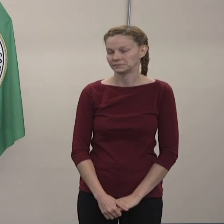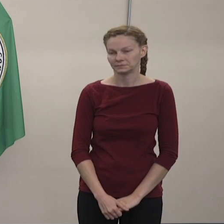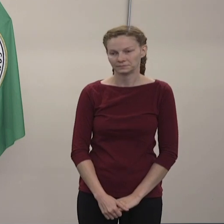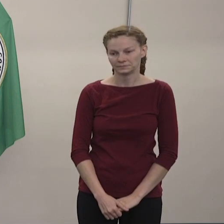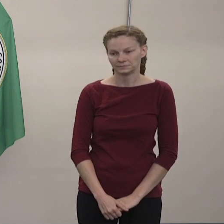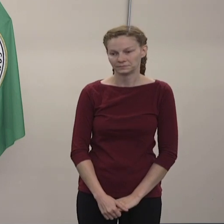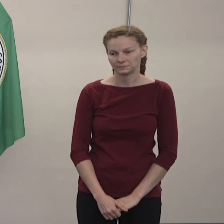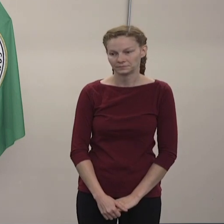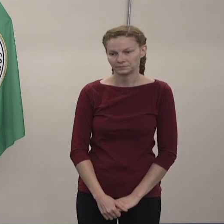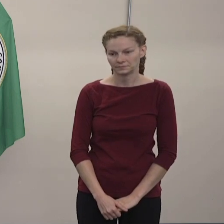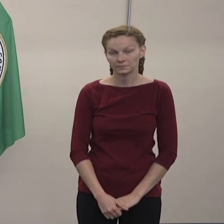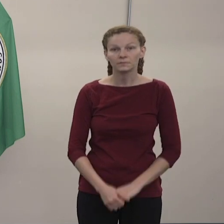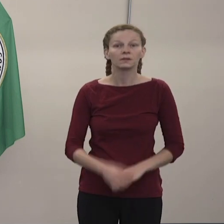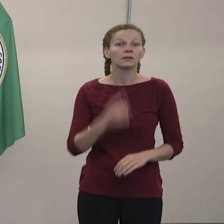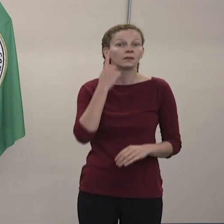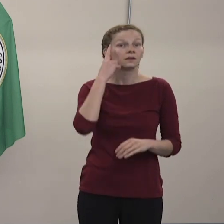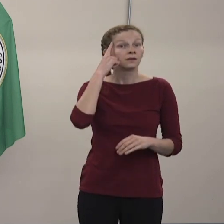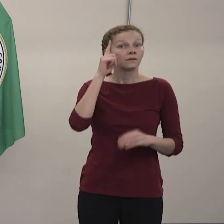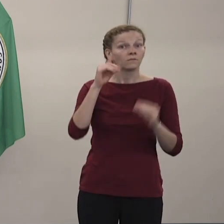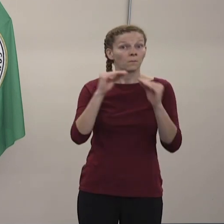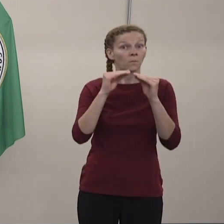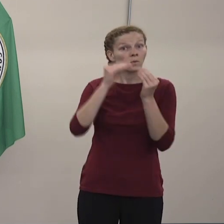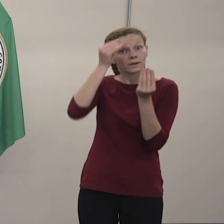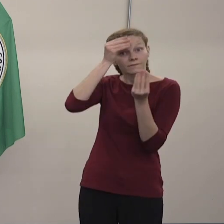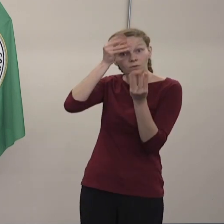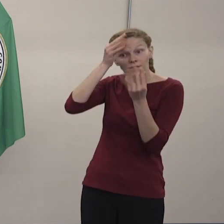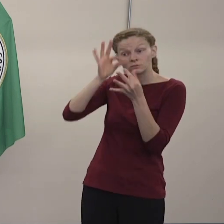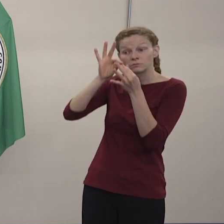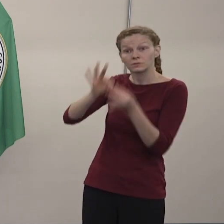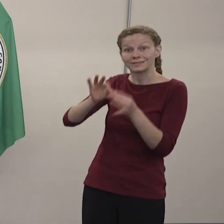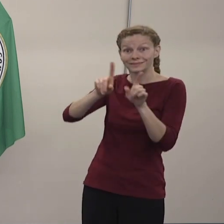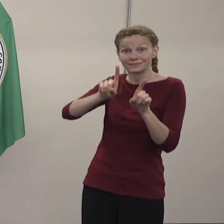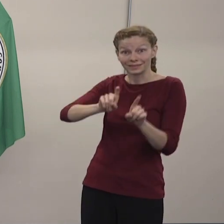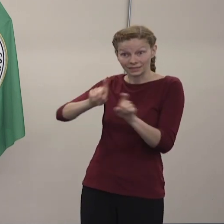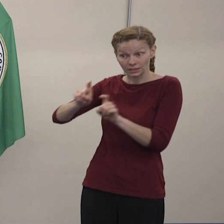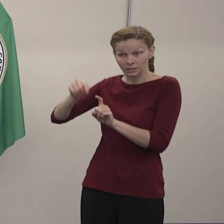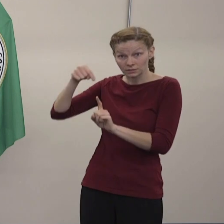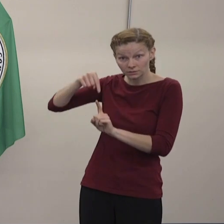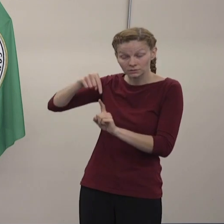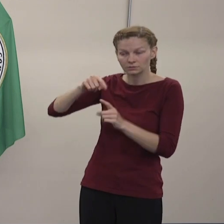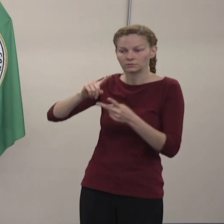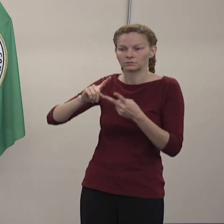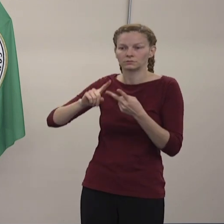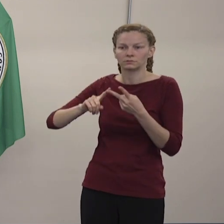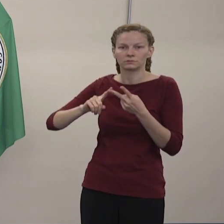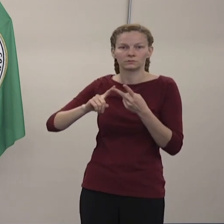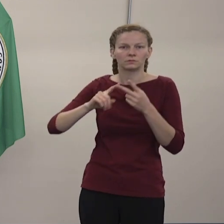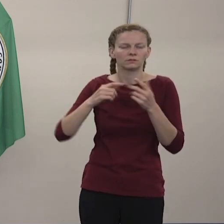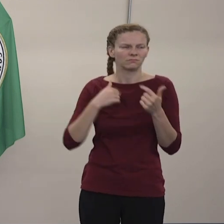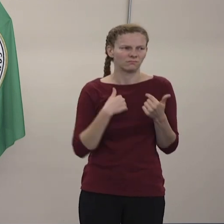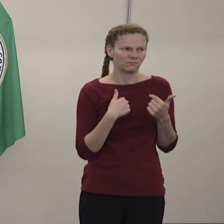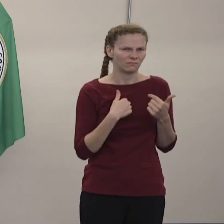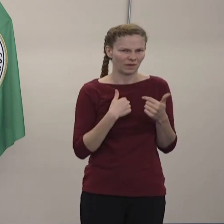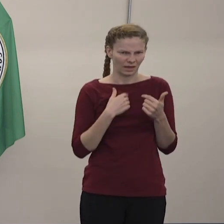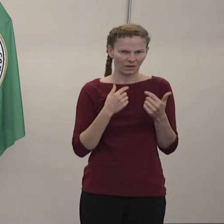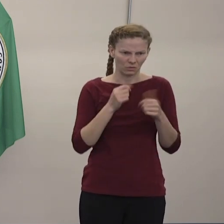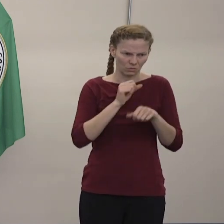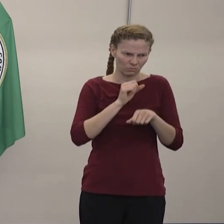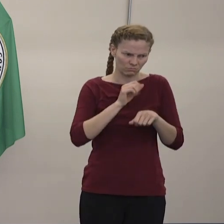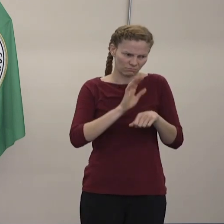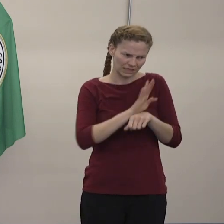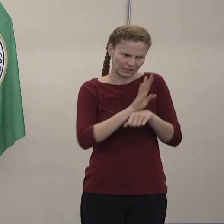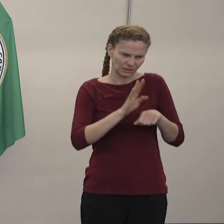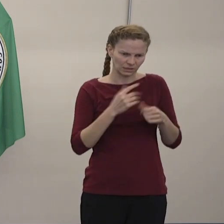Entonces, para más información acerca de las pruebas y de las señalizaciones y los